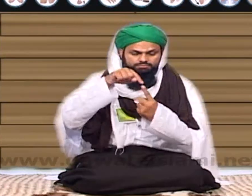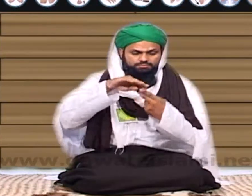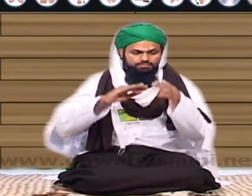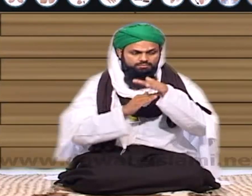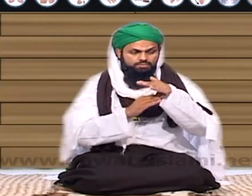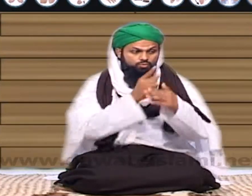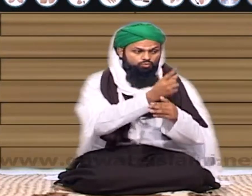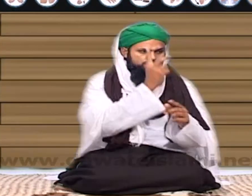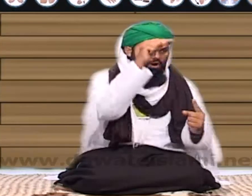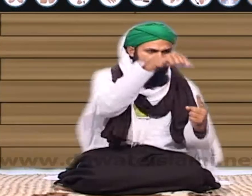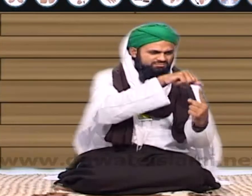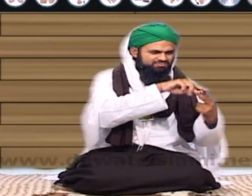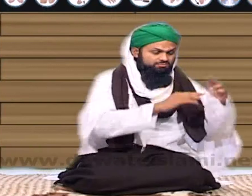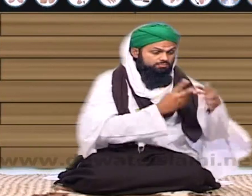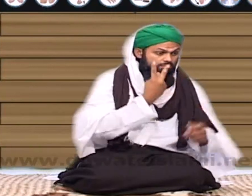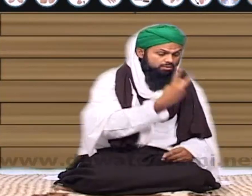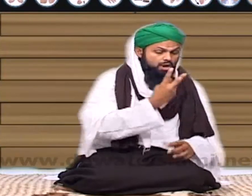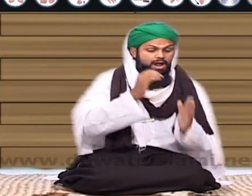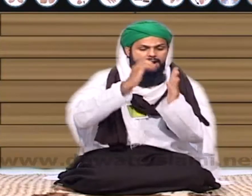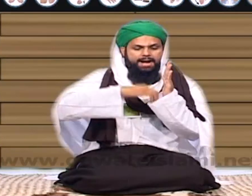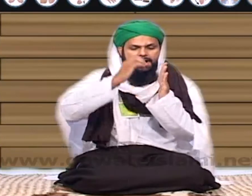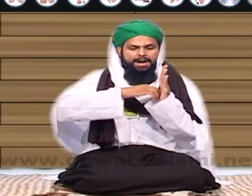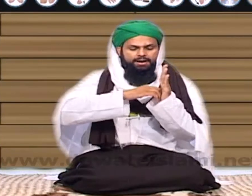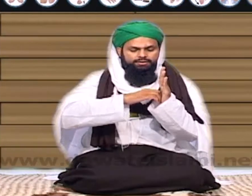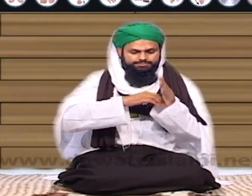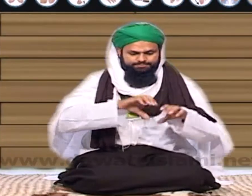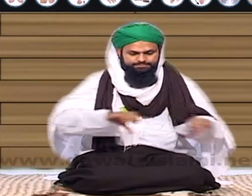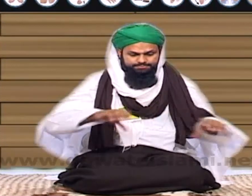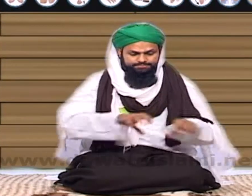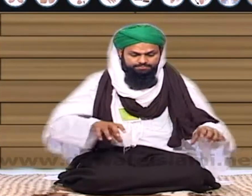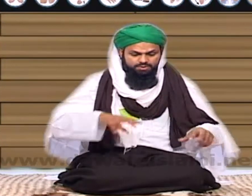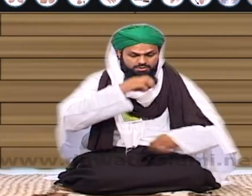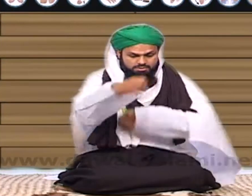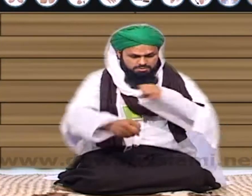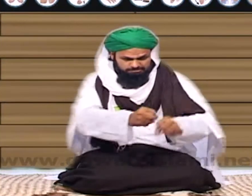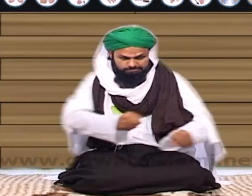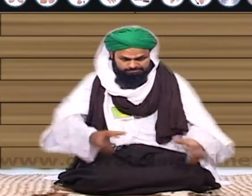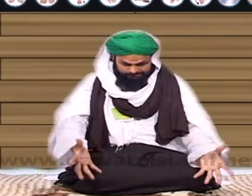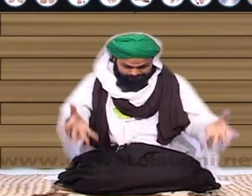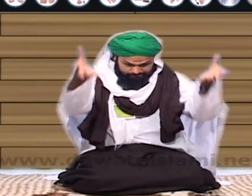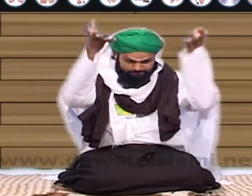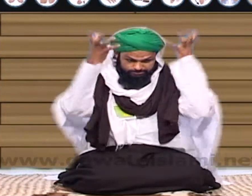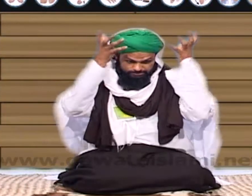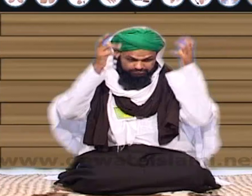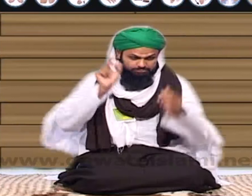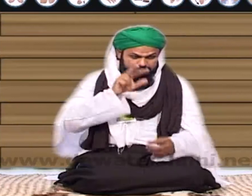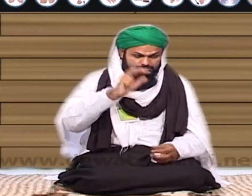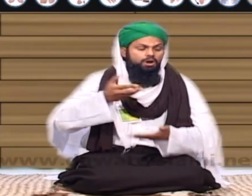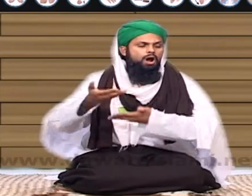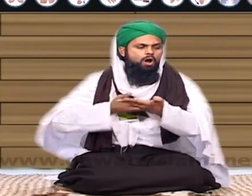تعالی علیہ کو ایک بار دیکھا کہ لکڑیوں کا گٹھا سر پر لیے جا رہے، لکڑیاں کاٹ کاٹ کے آپ بیچتے